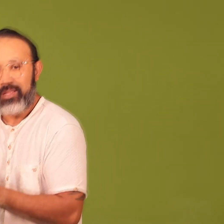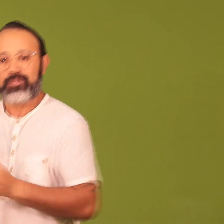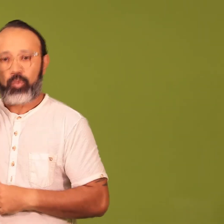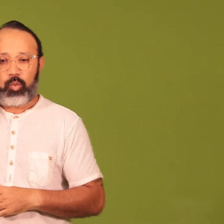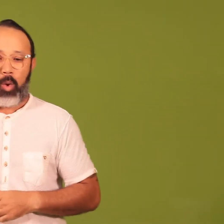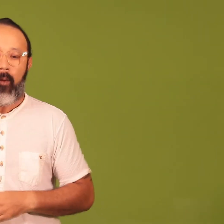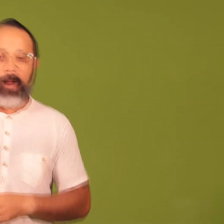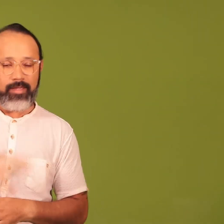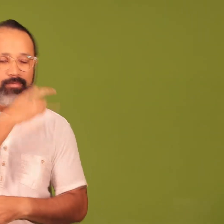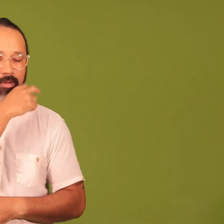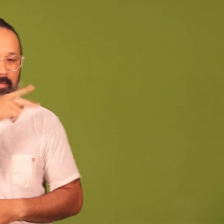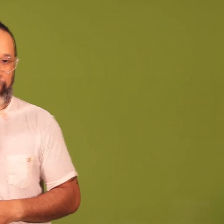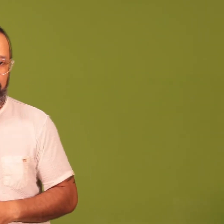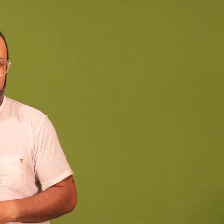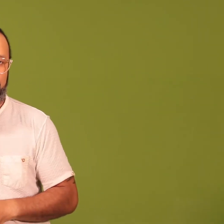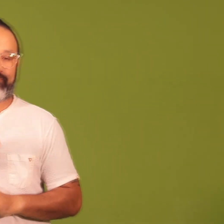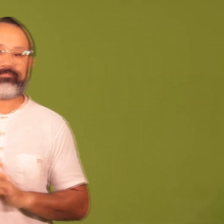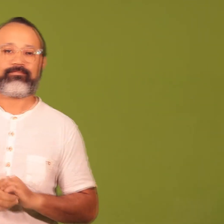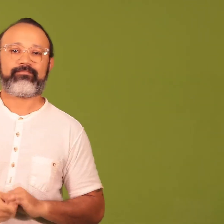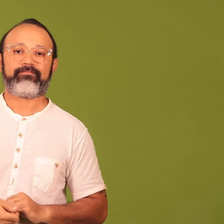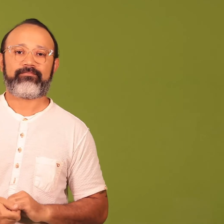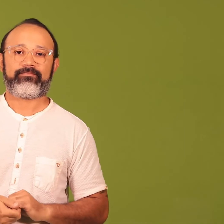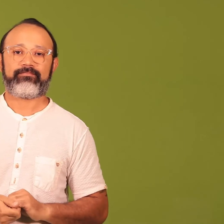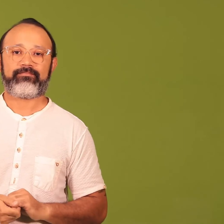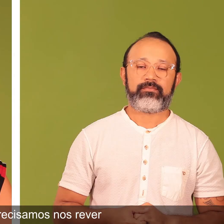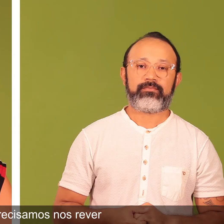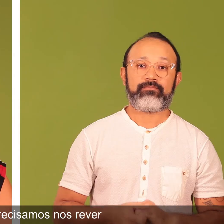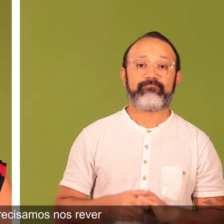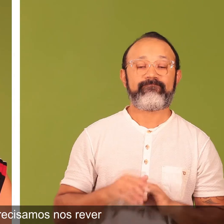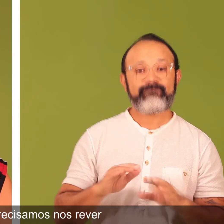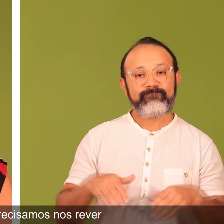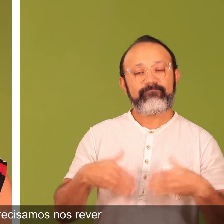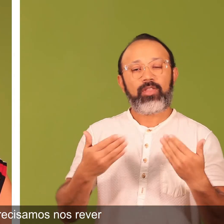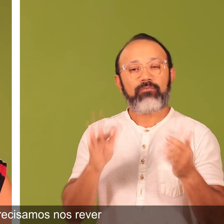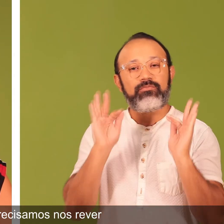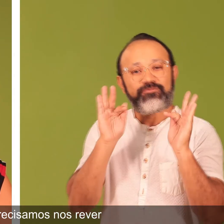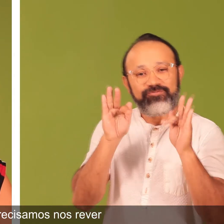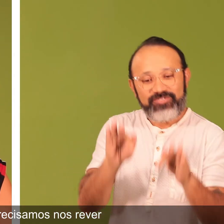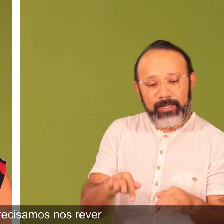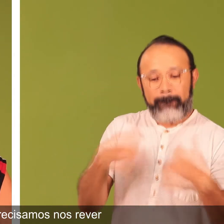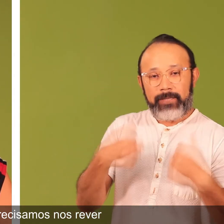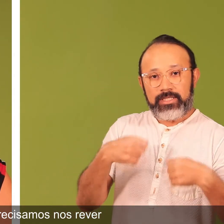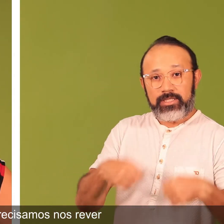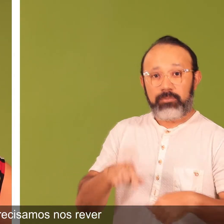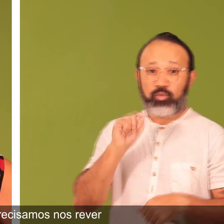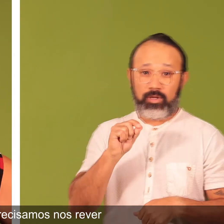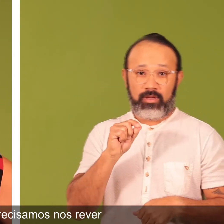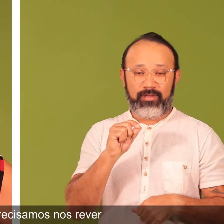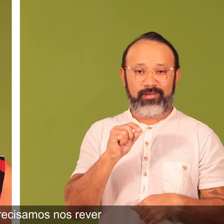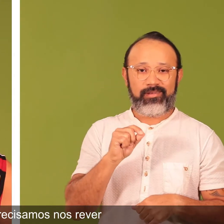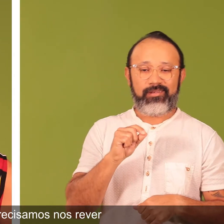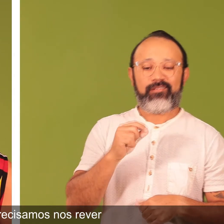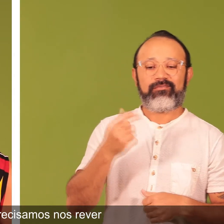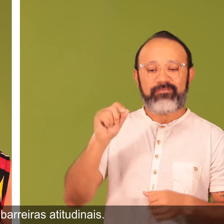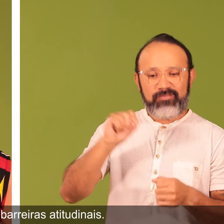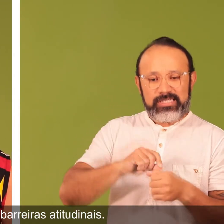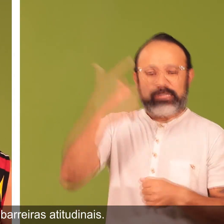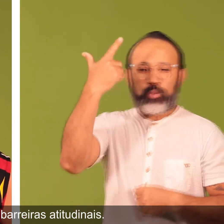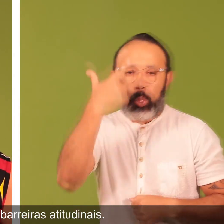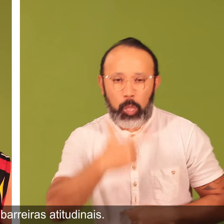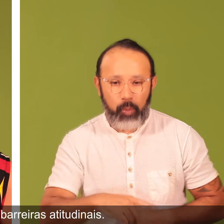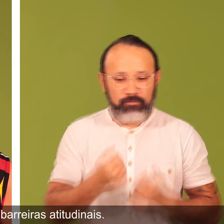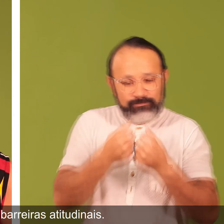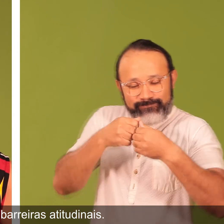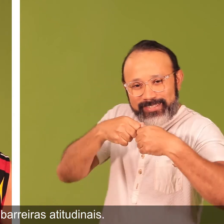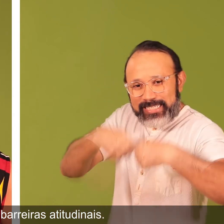o fim da sinalização em libras é em suma precisamos nos rever